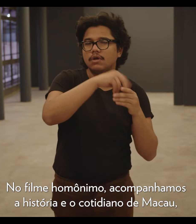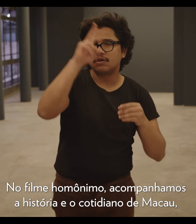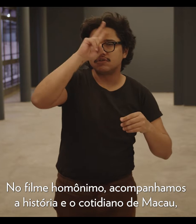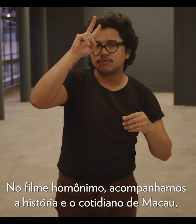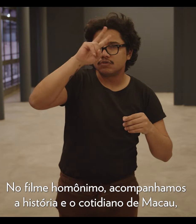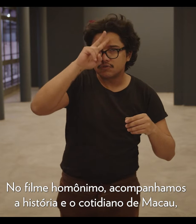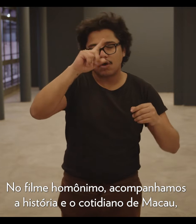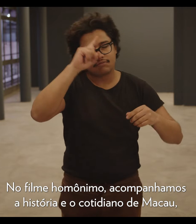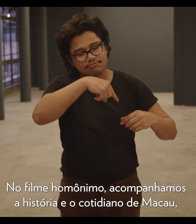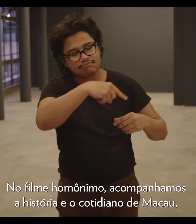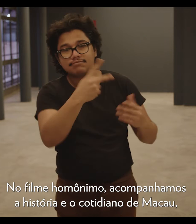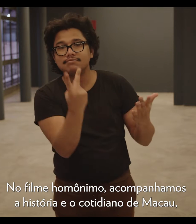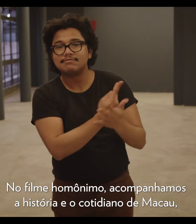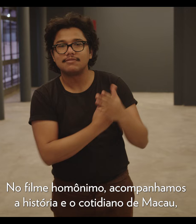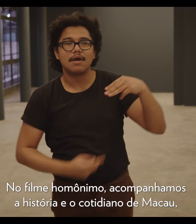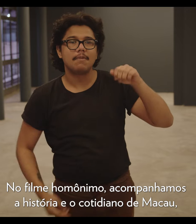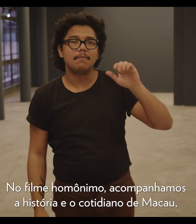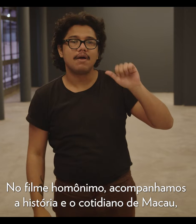comissionado e produzido pela Aftus, eu tirei.